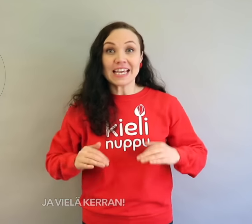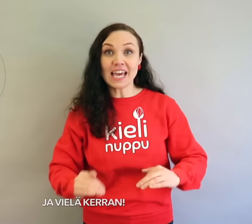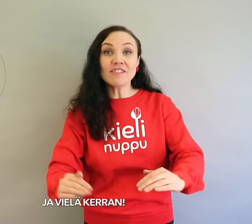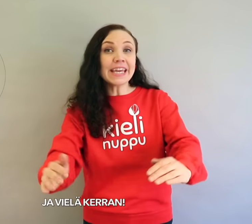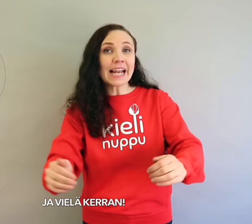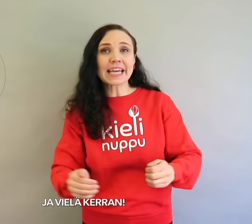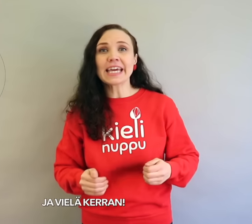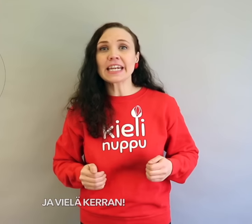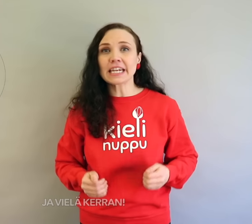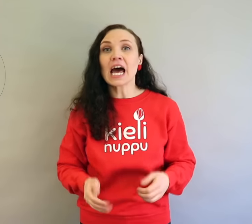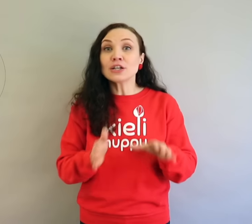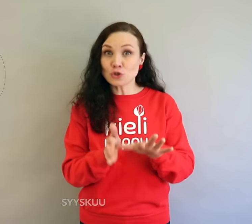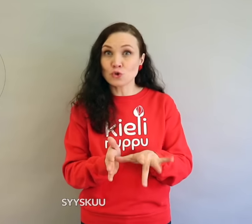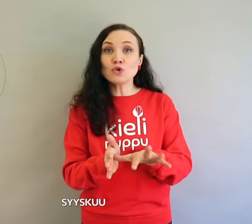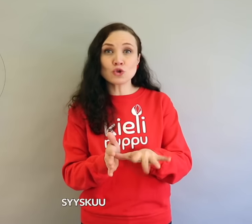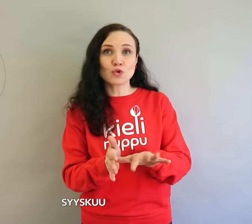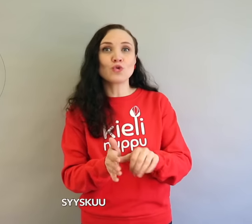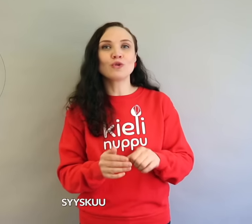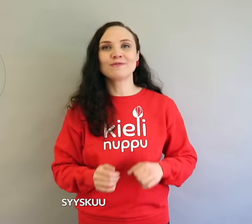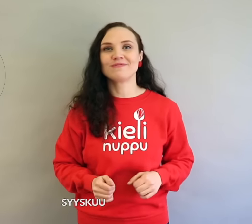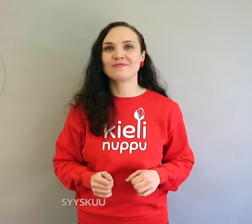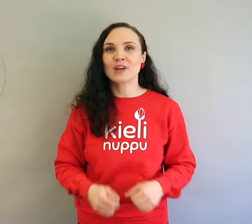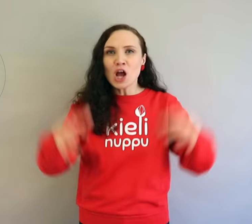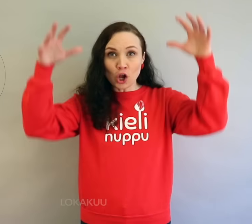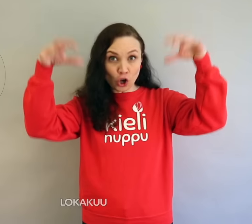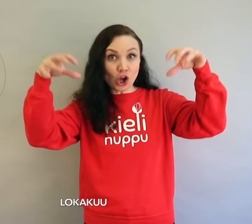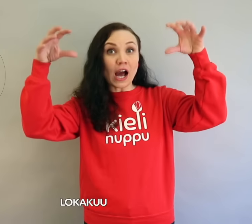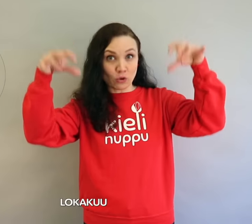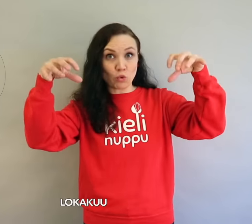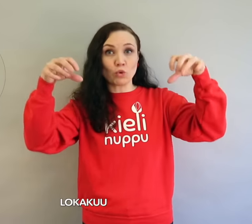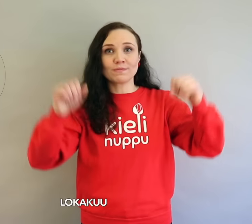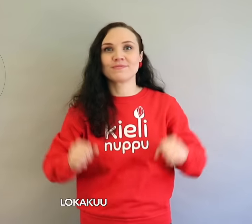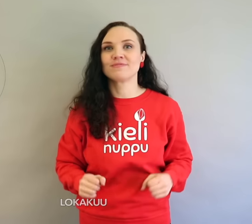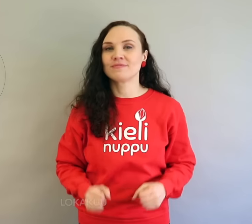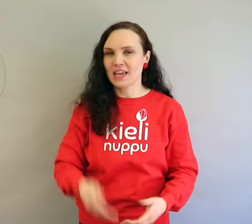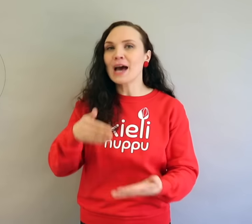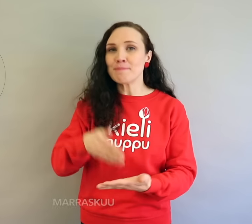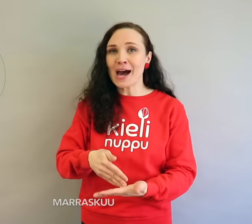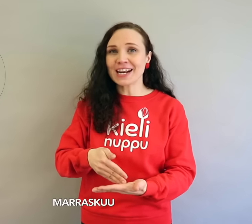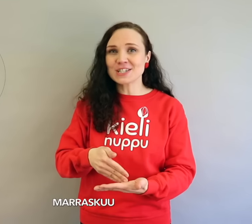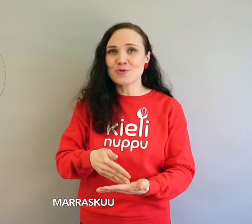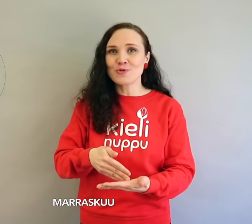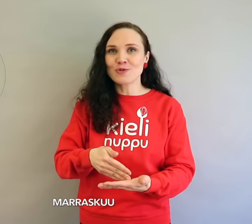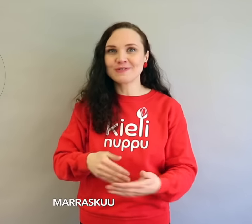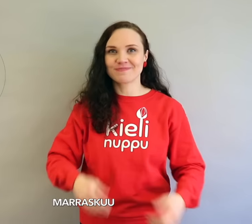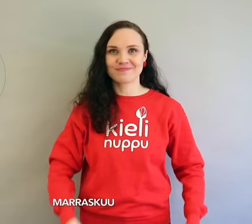Ja vielä kerran, syyskuu, syyskuu, lokakuu, lokakuu, marraskuu,